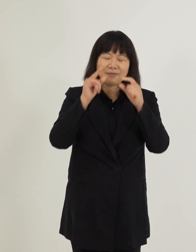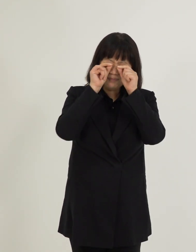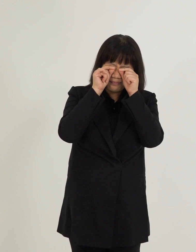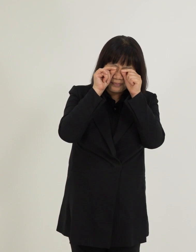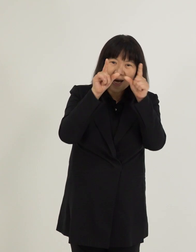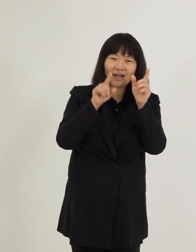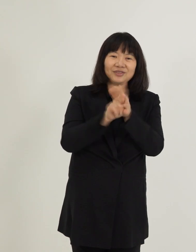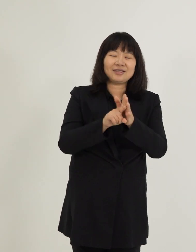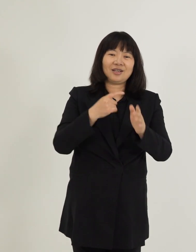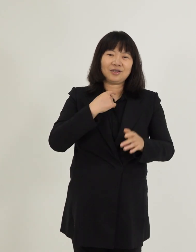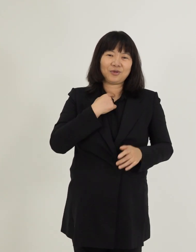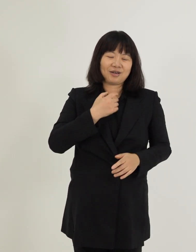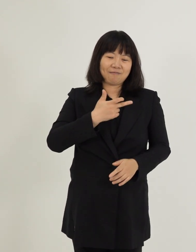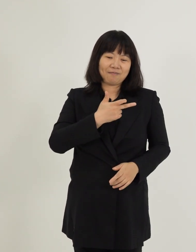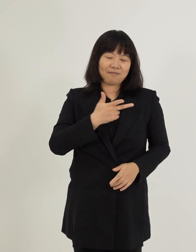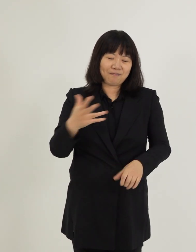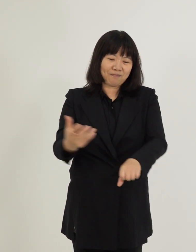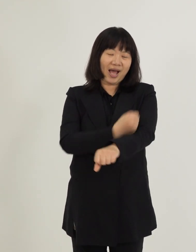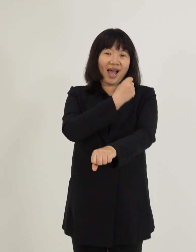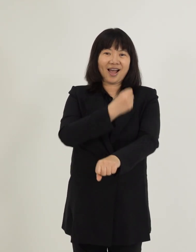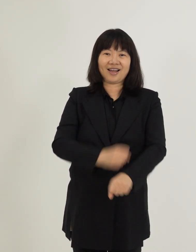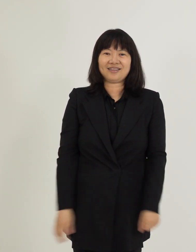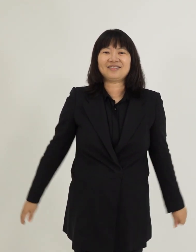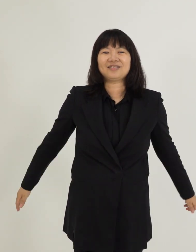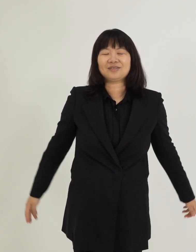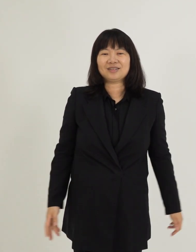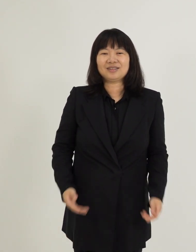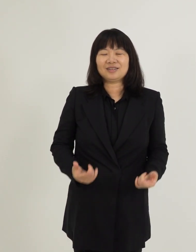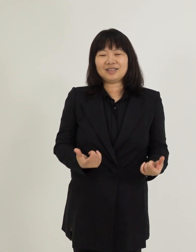문들아, 머리 들어라.